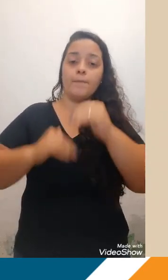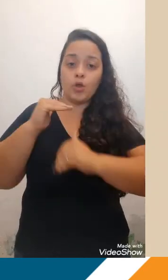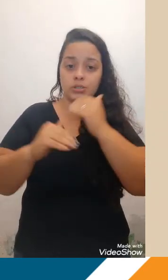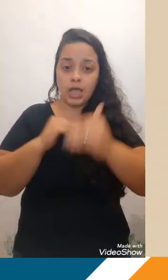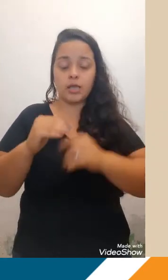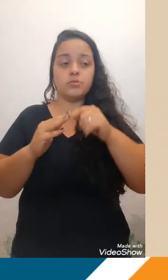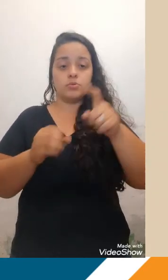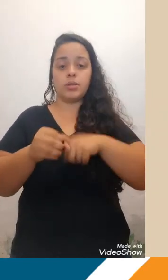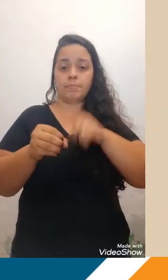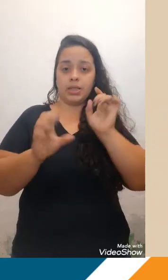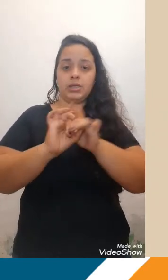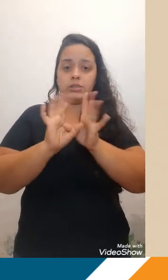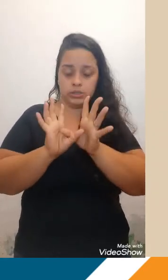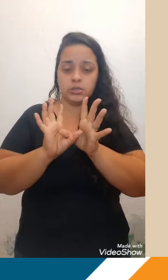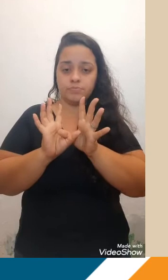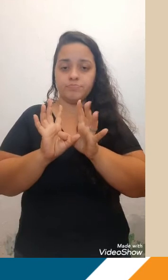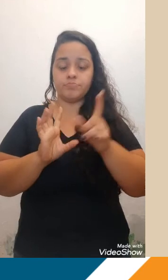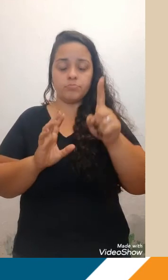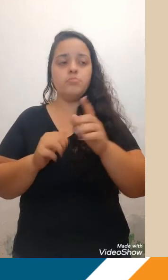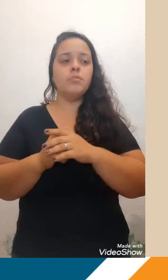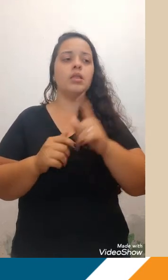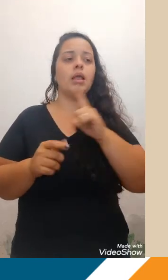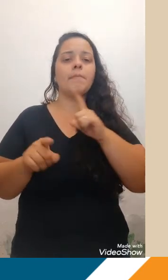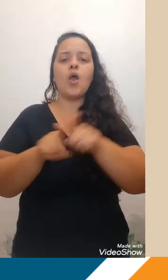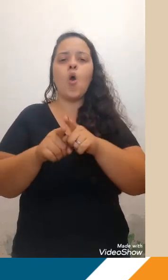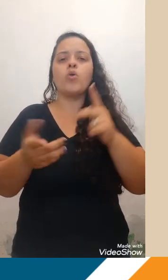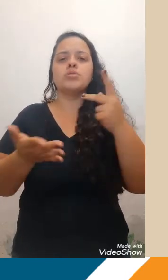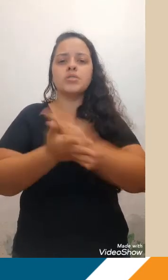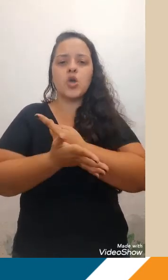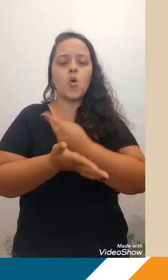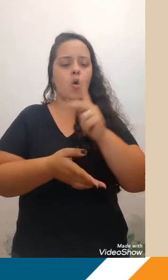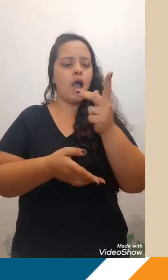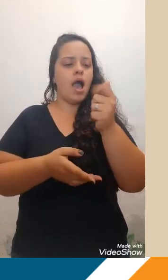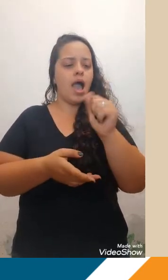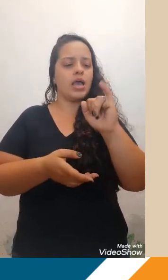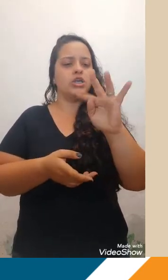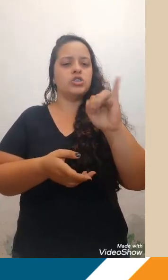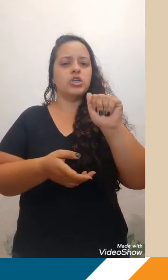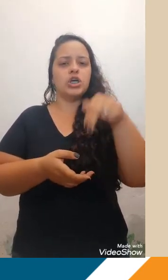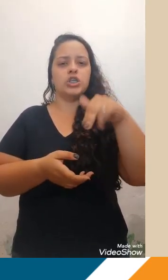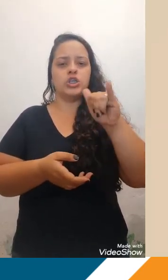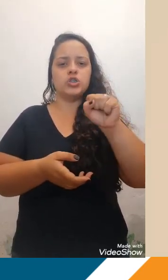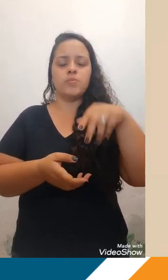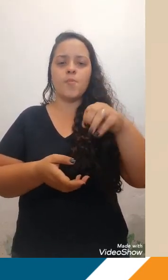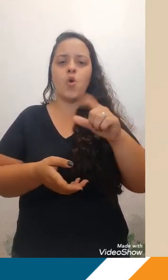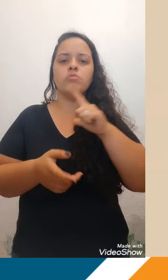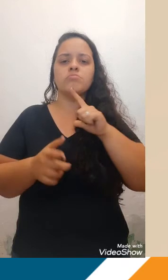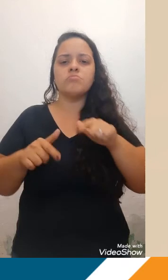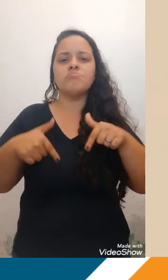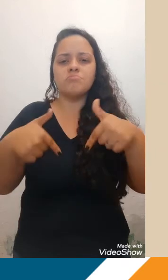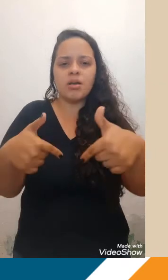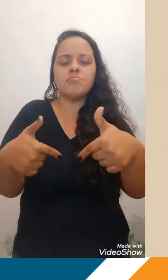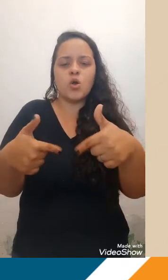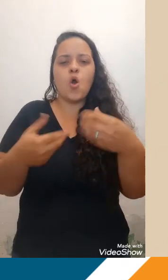de independência do Haiti e a sua revolução gerou também um efeito chamado haitianismo, que atuou como uma chama